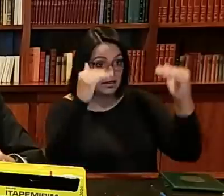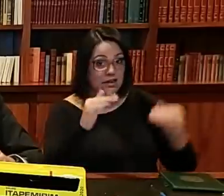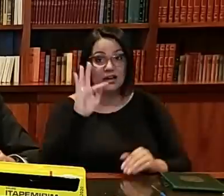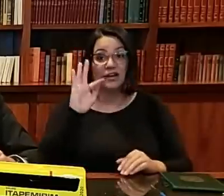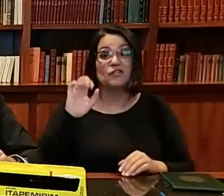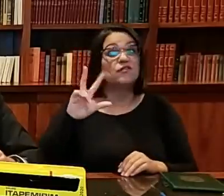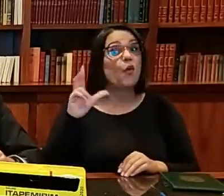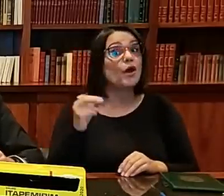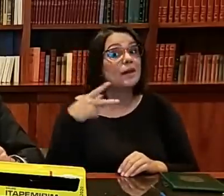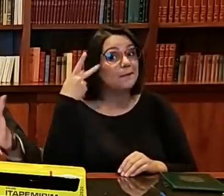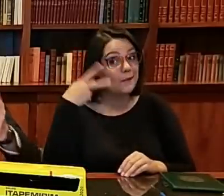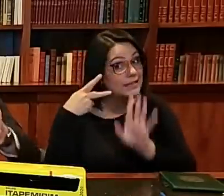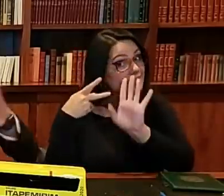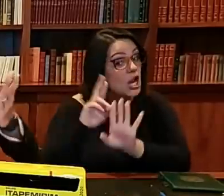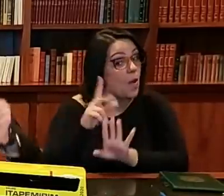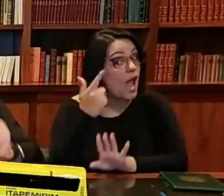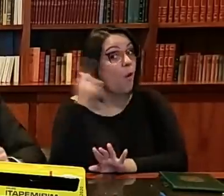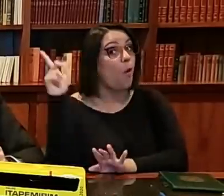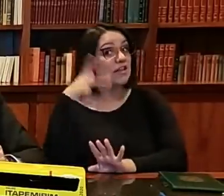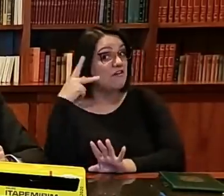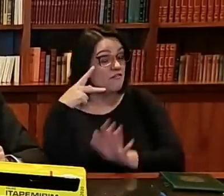Folha Política, não é aquela Folha, não, 3 mil. E